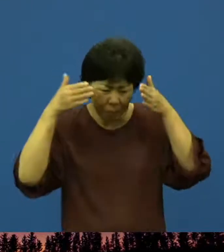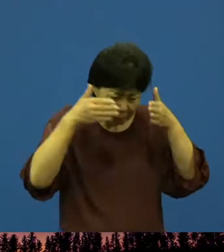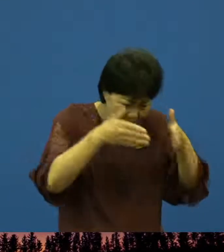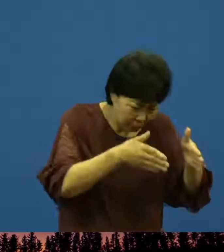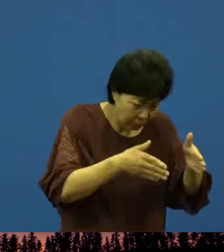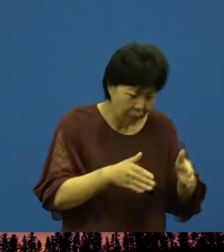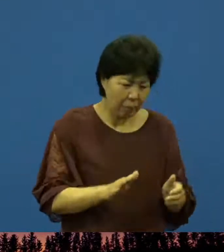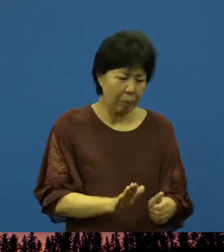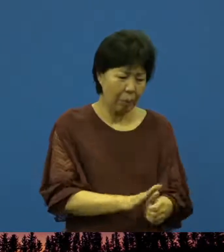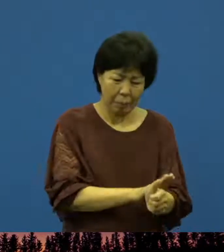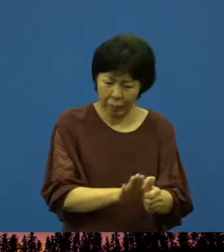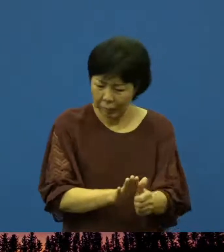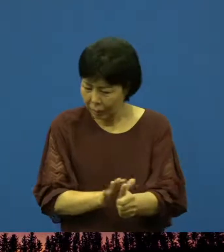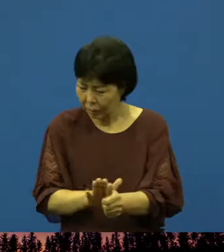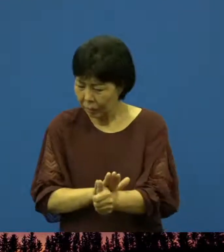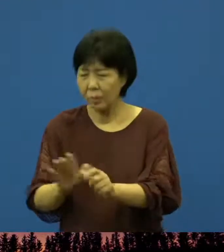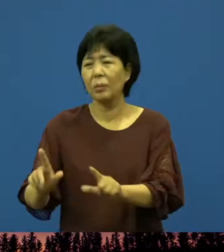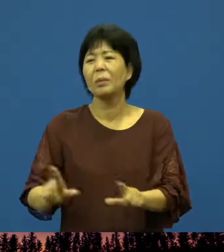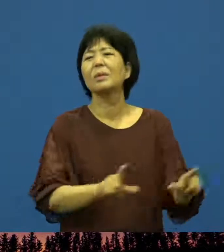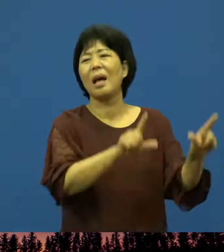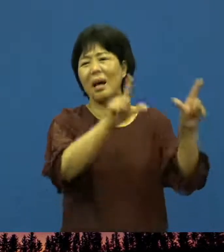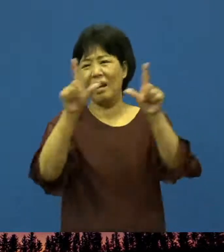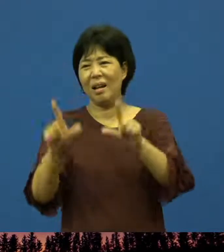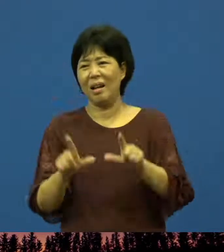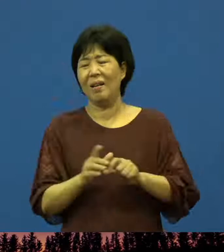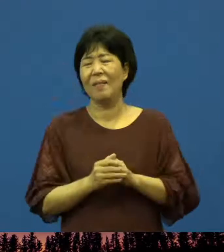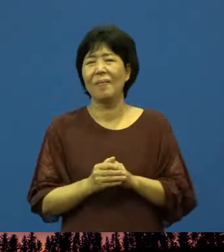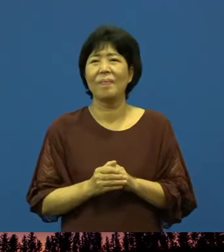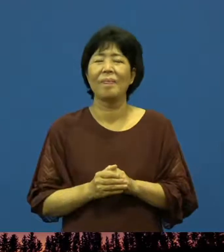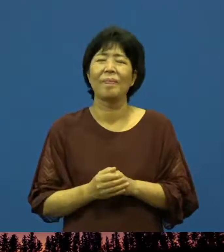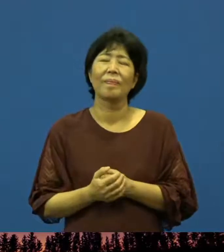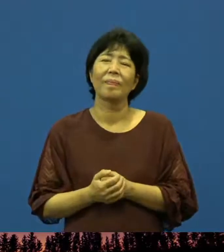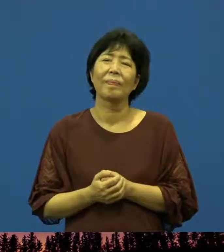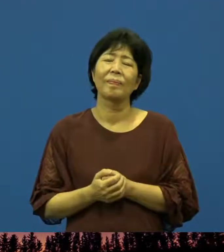만지고 촉감을 느끼며 살아가는 말초적인 삶을 살아요.